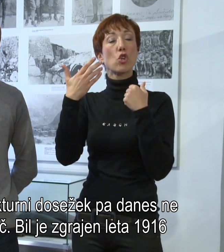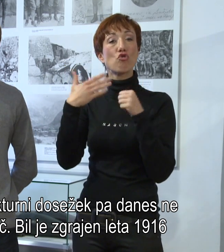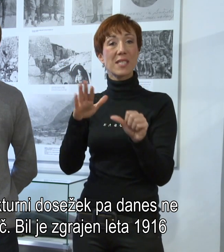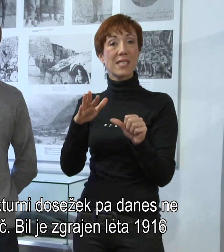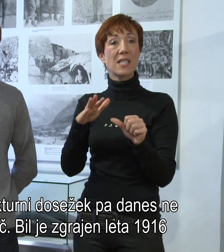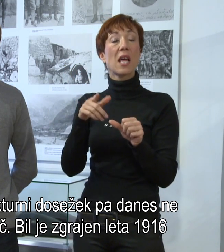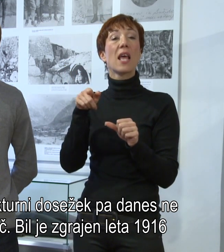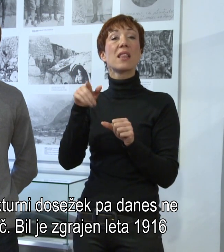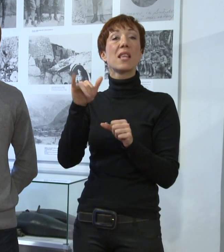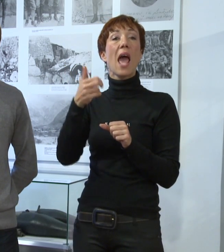je edini